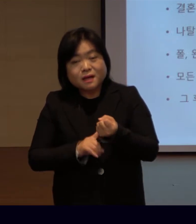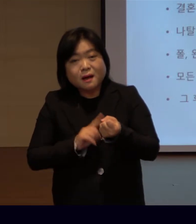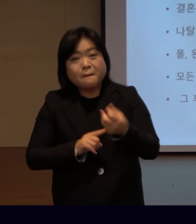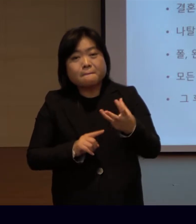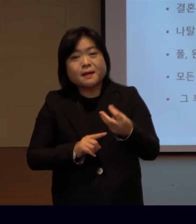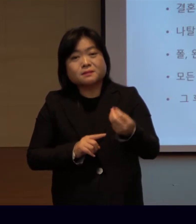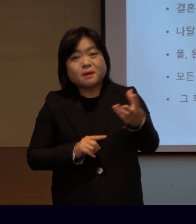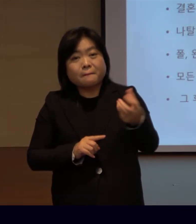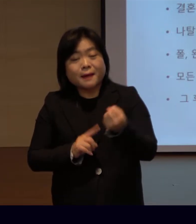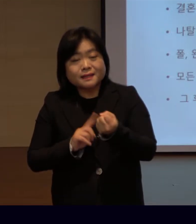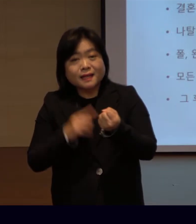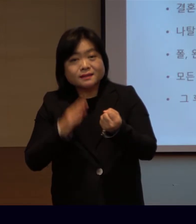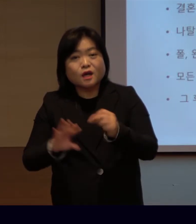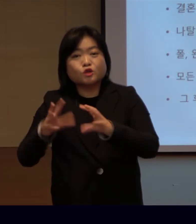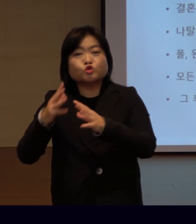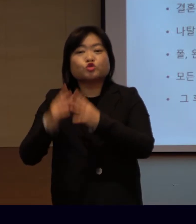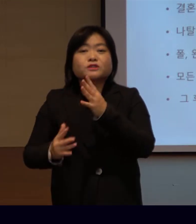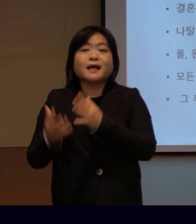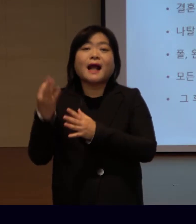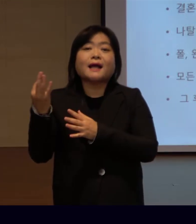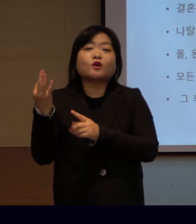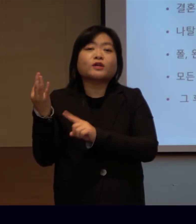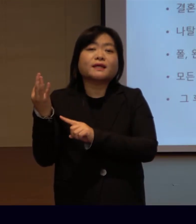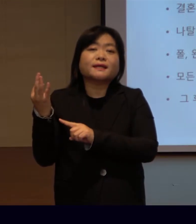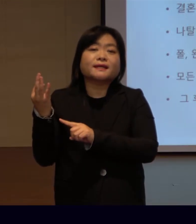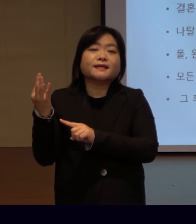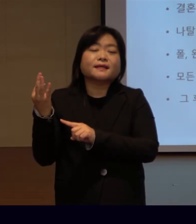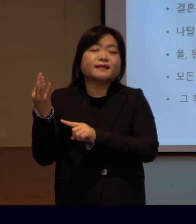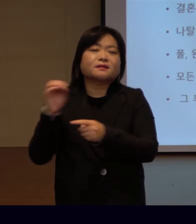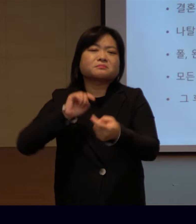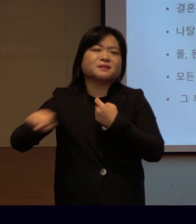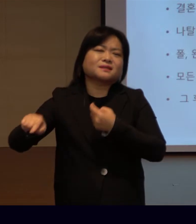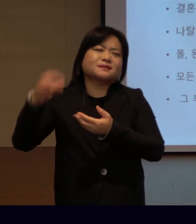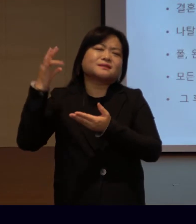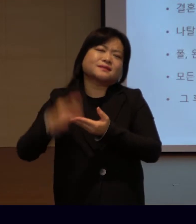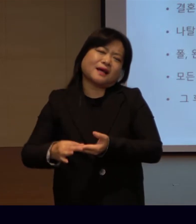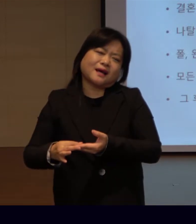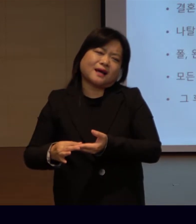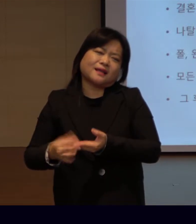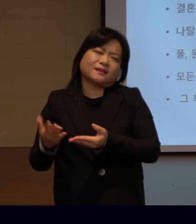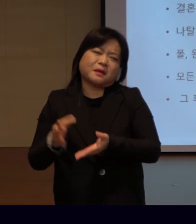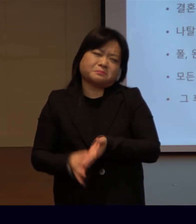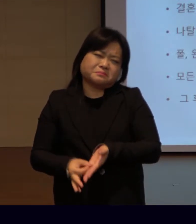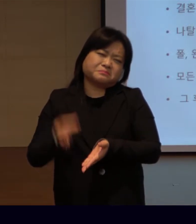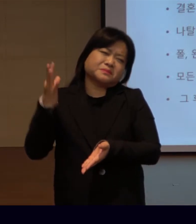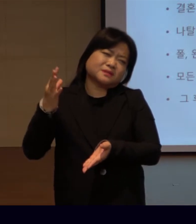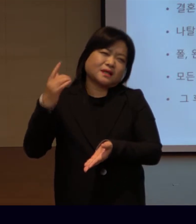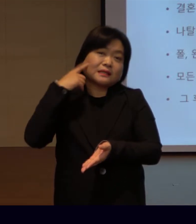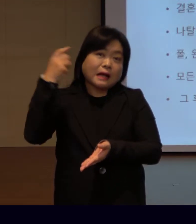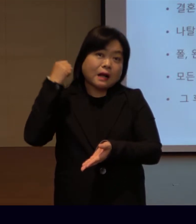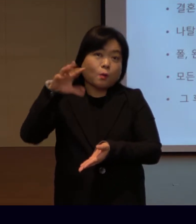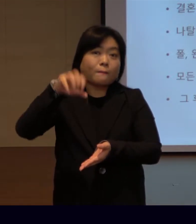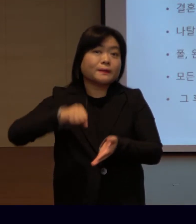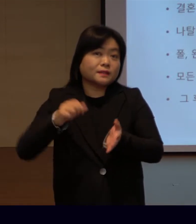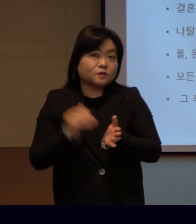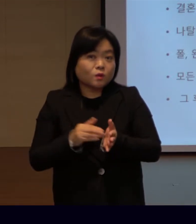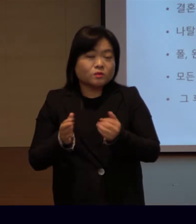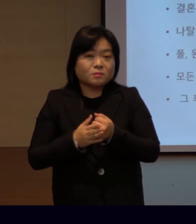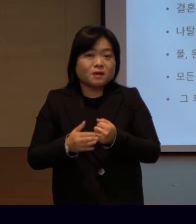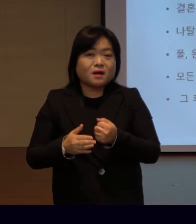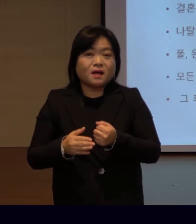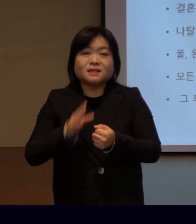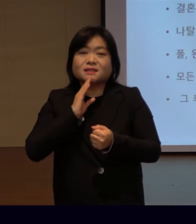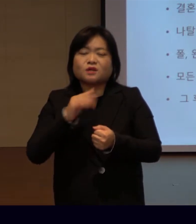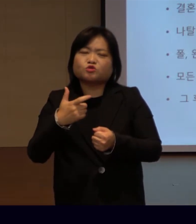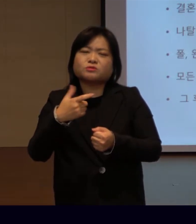80만 그러니까 국채 가격이 아닌 싼 건 싸게 쳐서 받은 거예요. 그 실제로는 60만